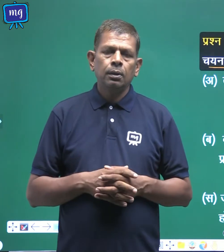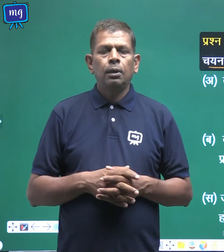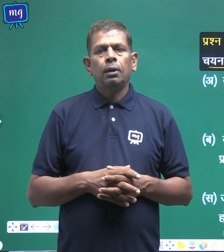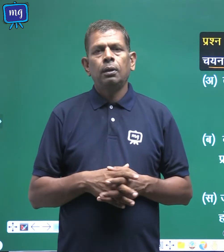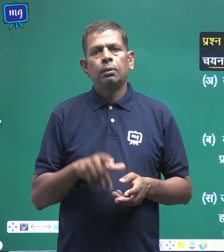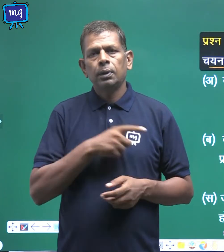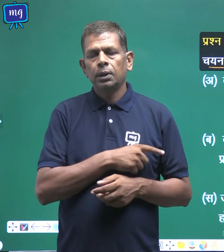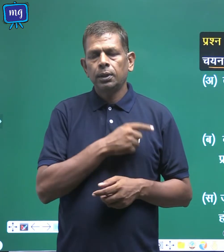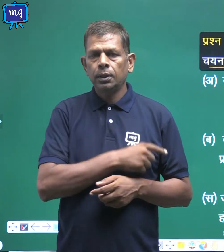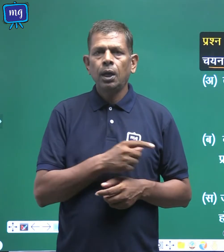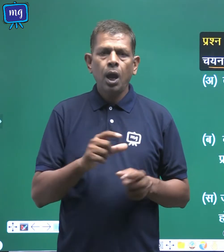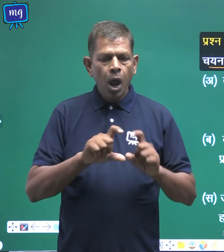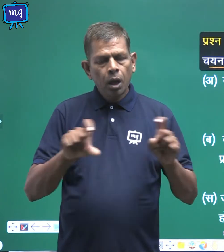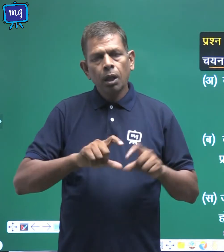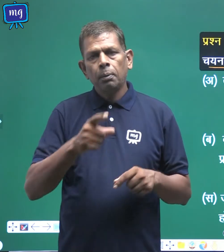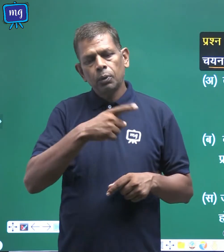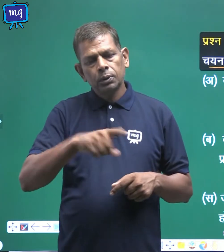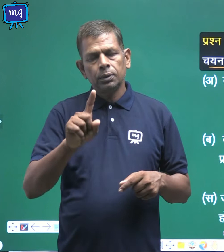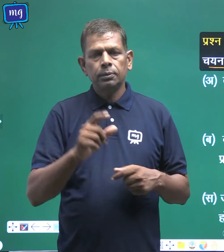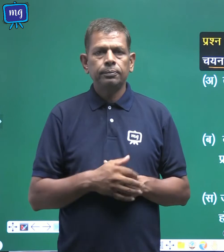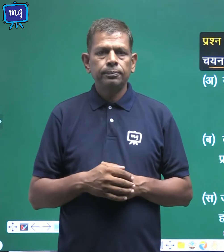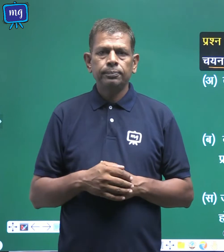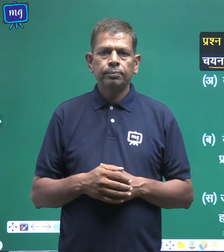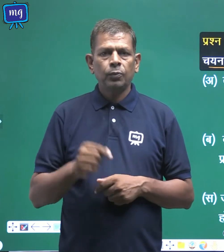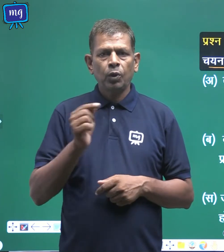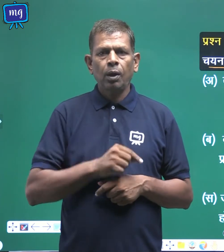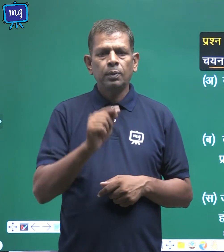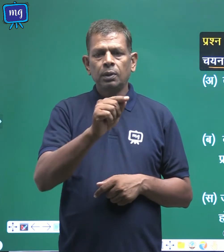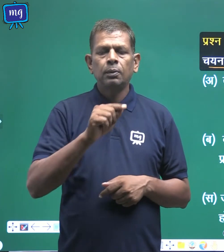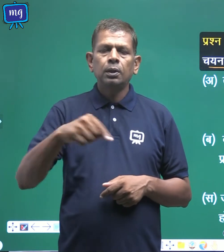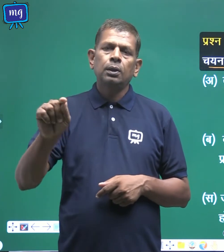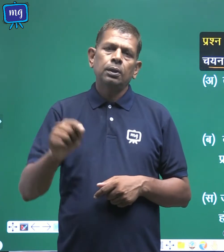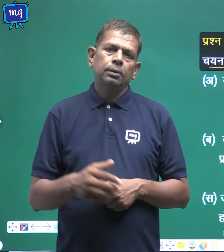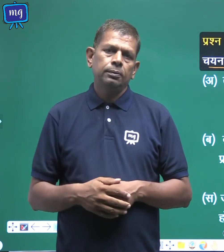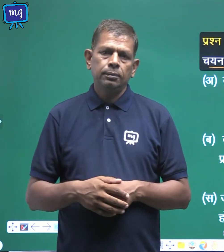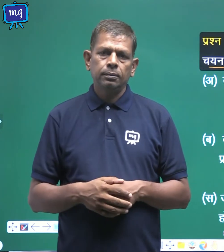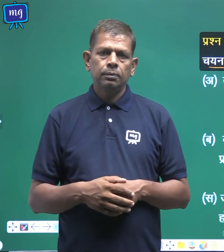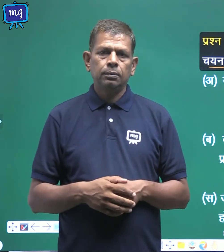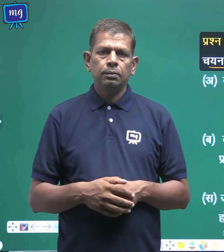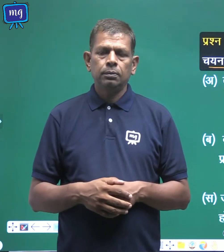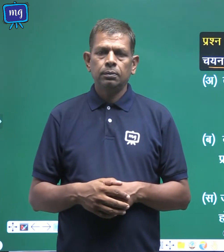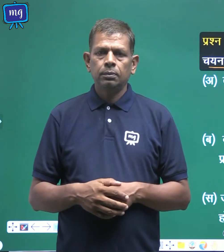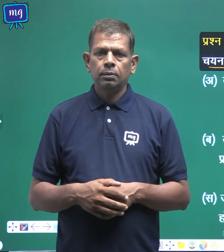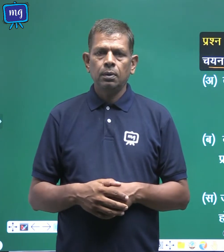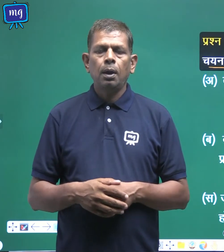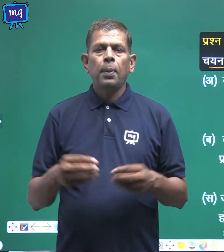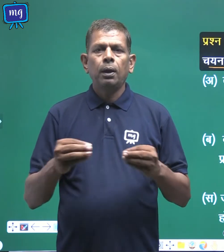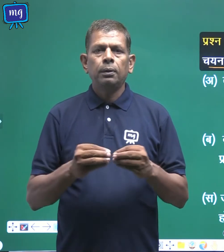बच्चों, यह कथन बिल्कुल सही है, तो हम सत्य पर निशान लगाएंगे।